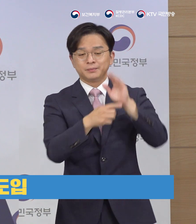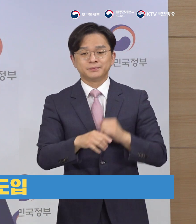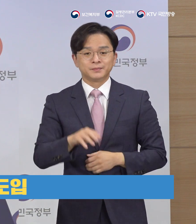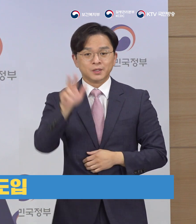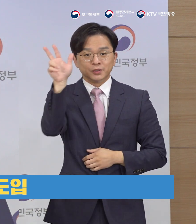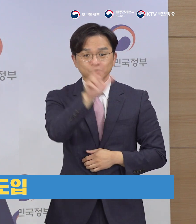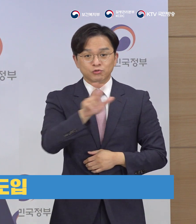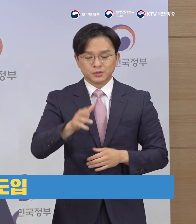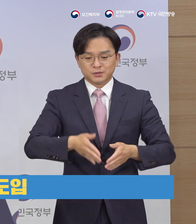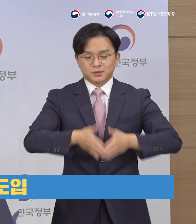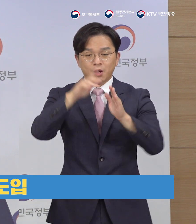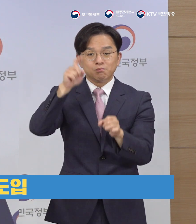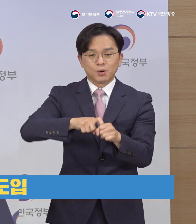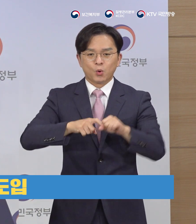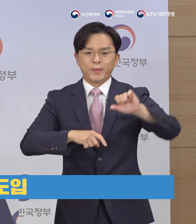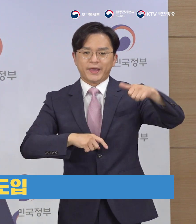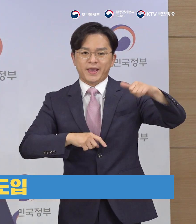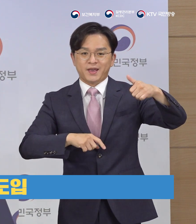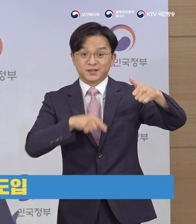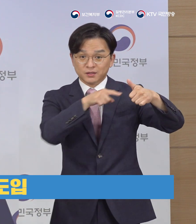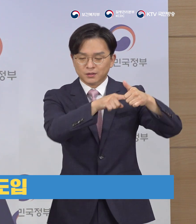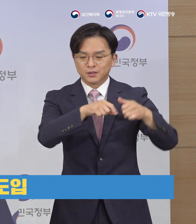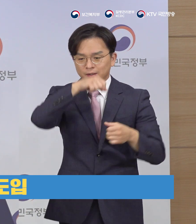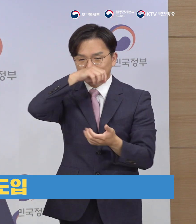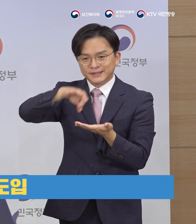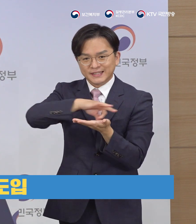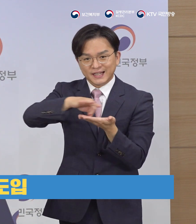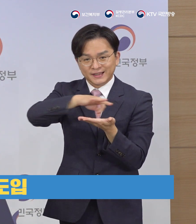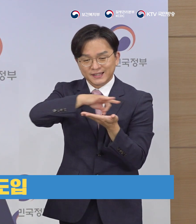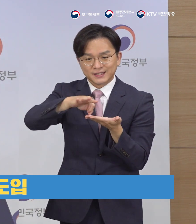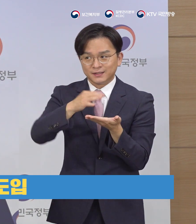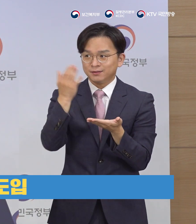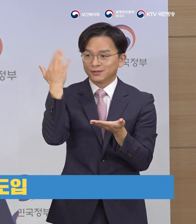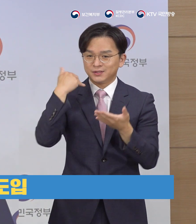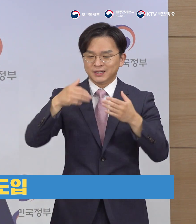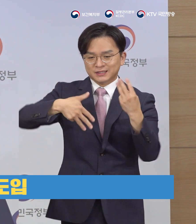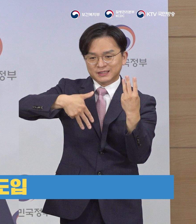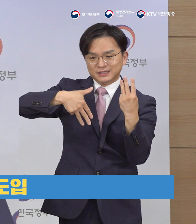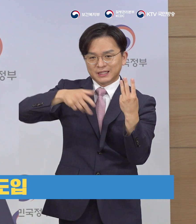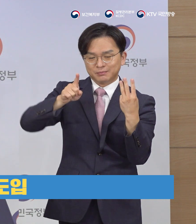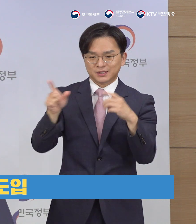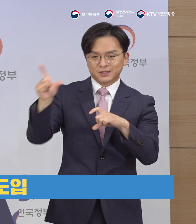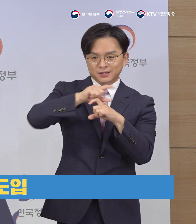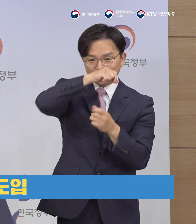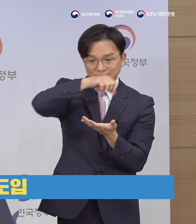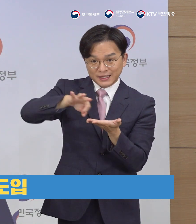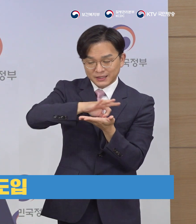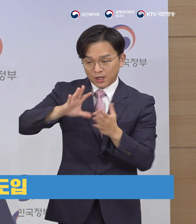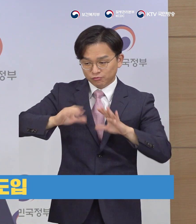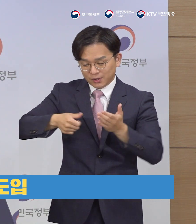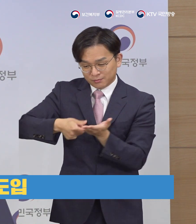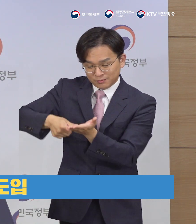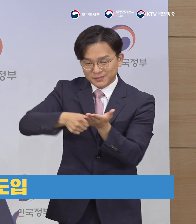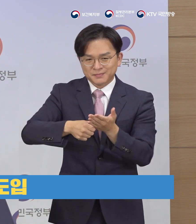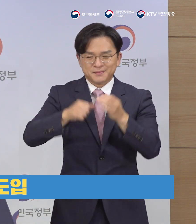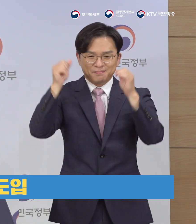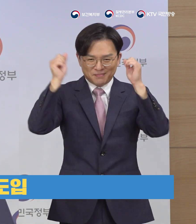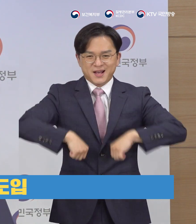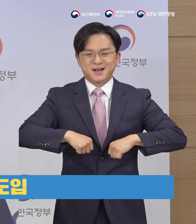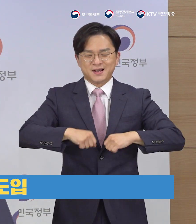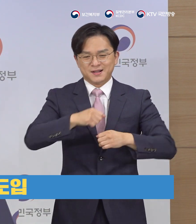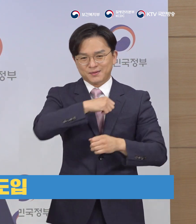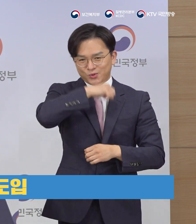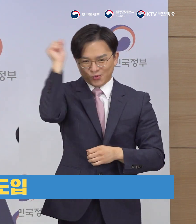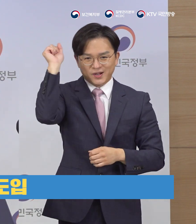우선 500개소 설치를 지원하는 예산이 최근 3차 추경으로 확정되어 지자체로